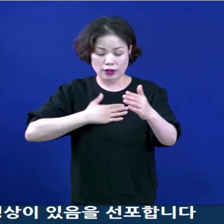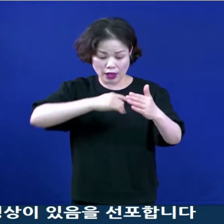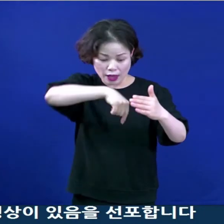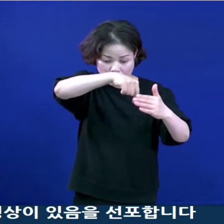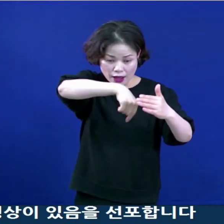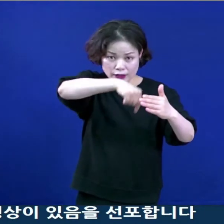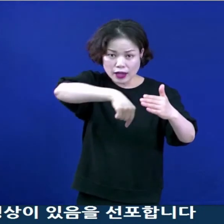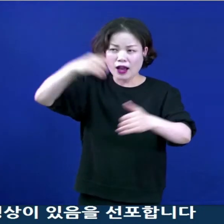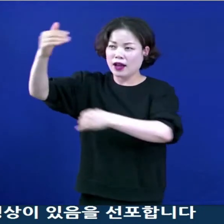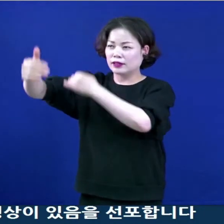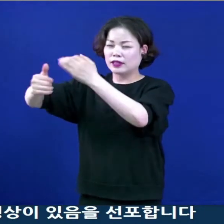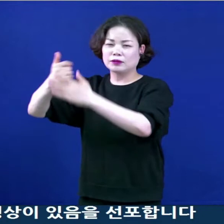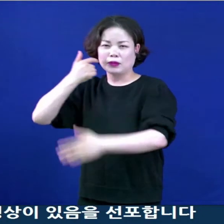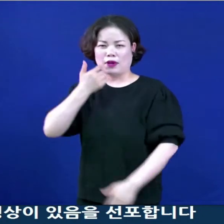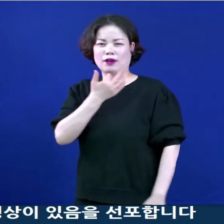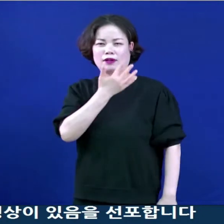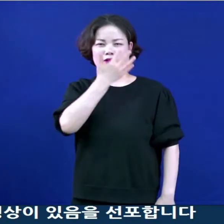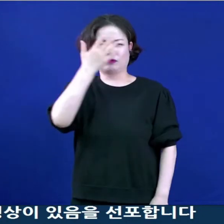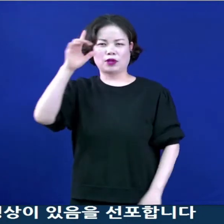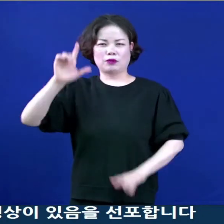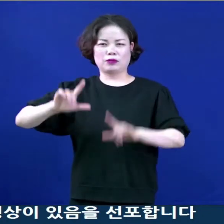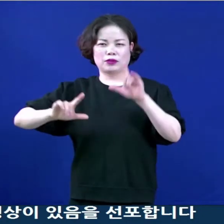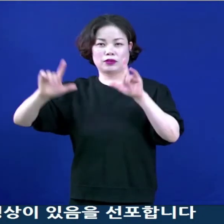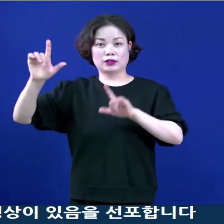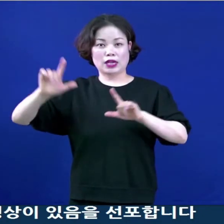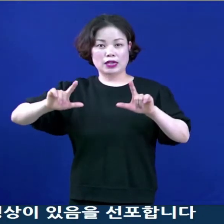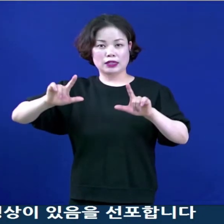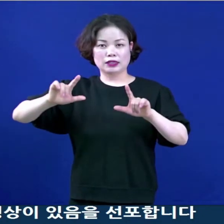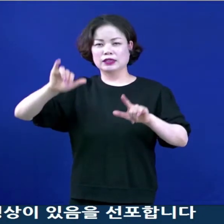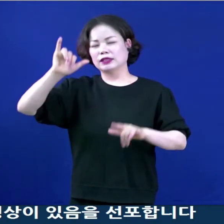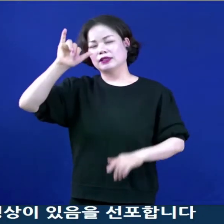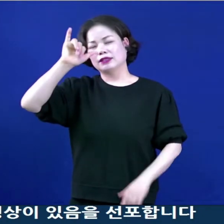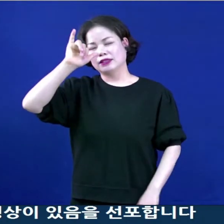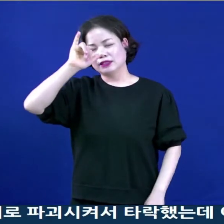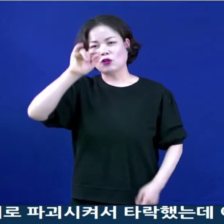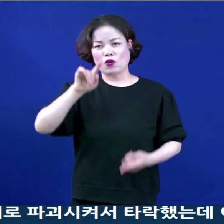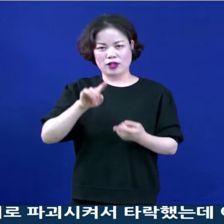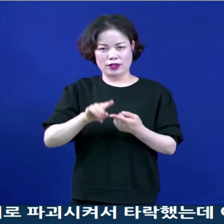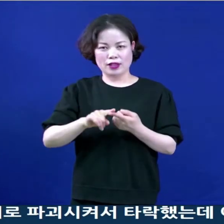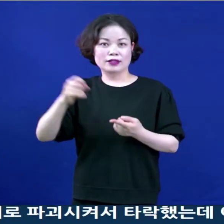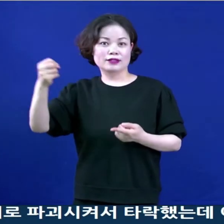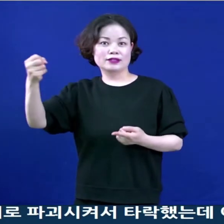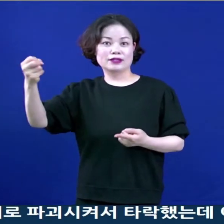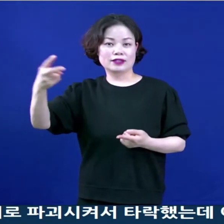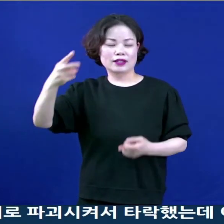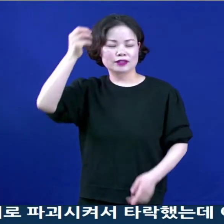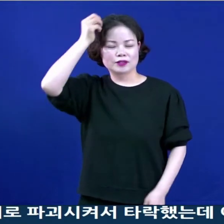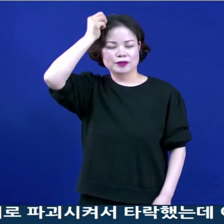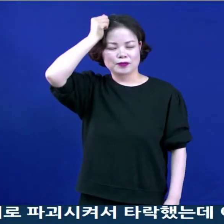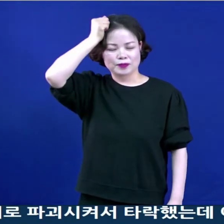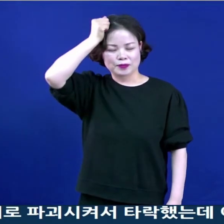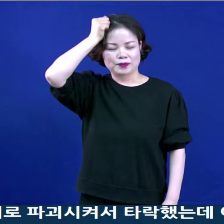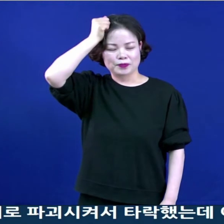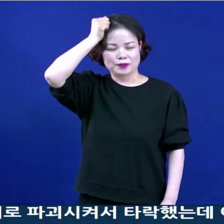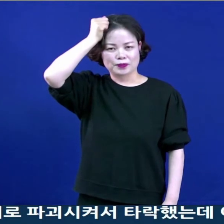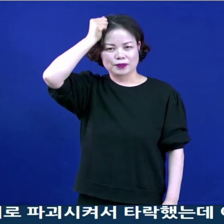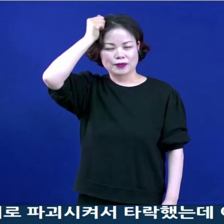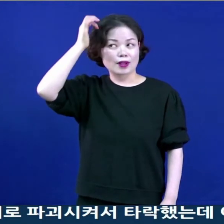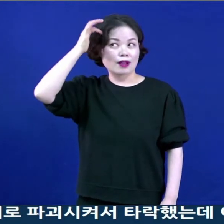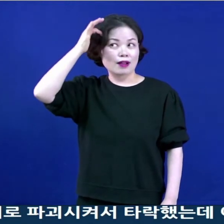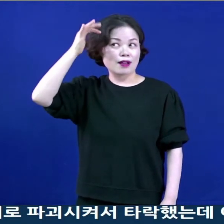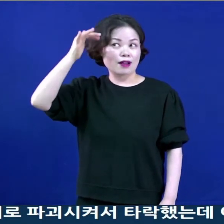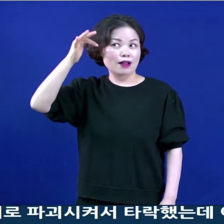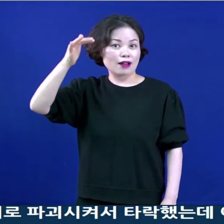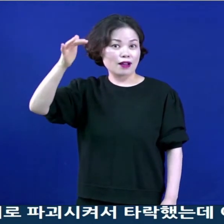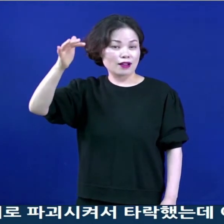안에 하나님의 아름다운 모양과 형상이 있다는 사실을 다시 한번 기억하고 그것을